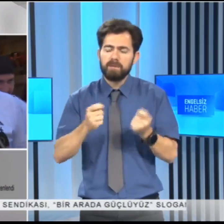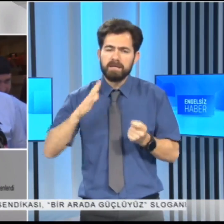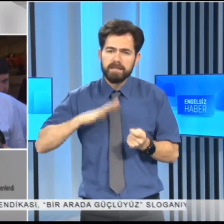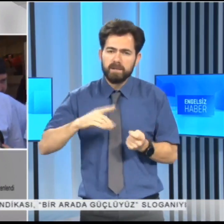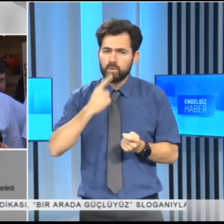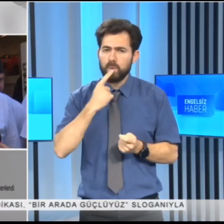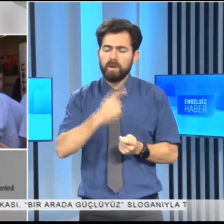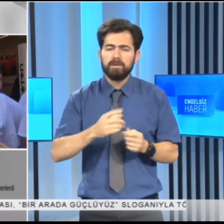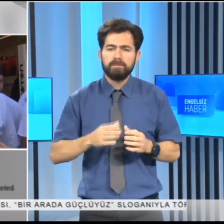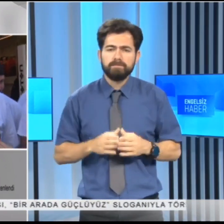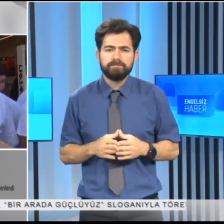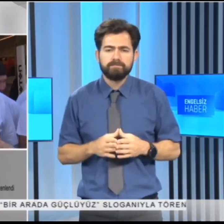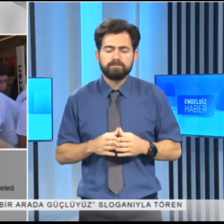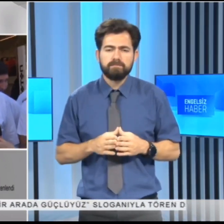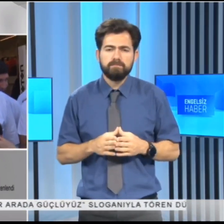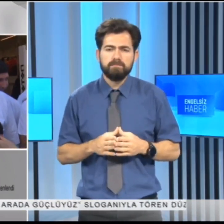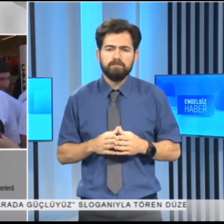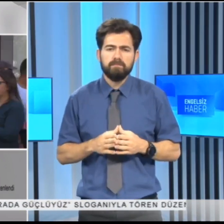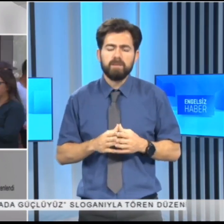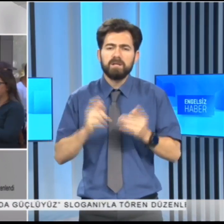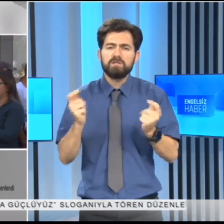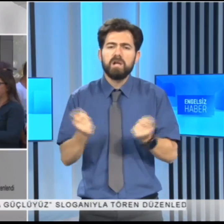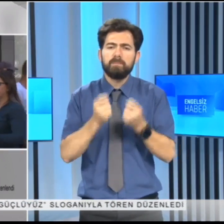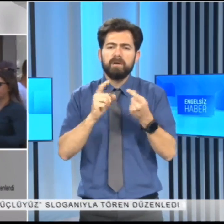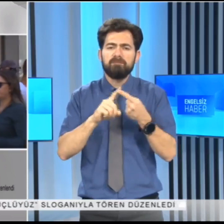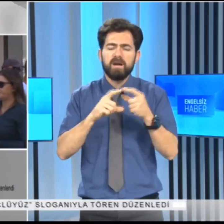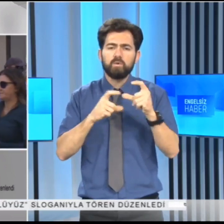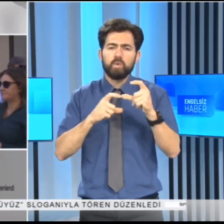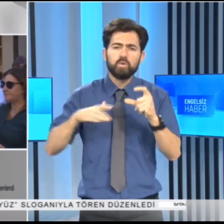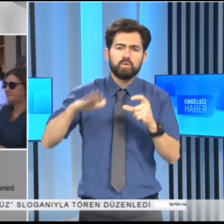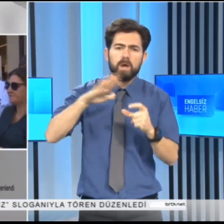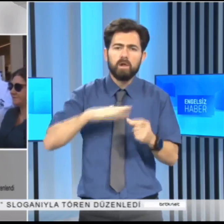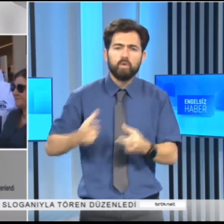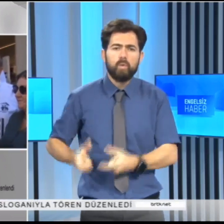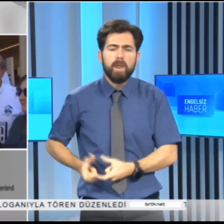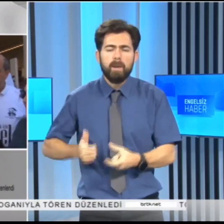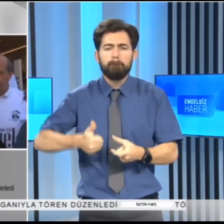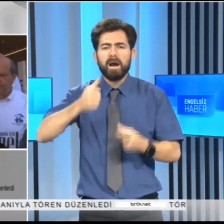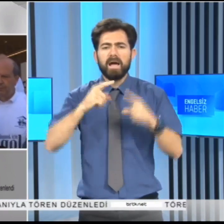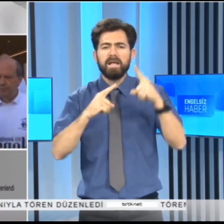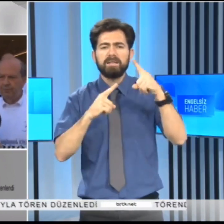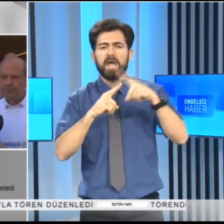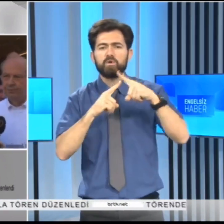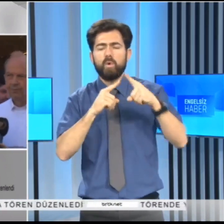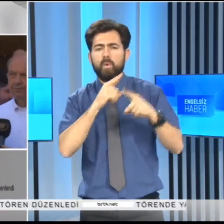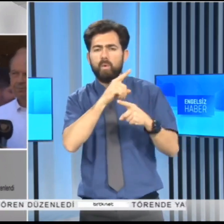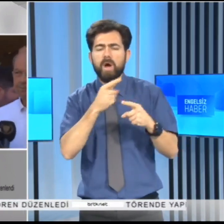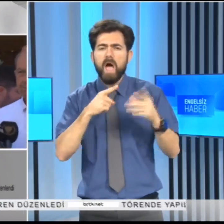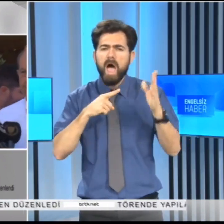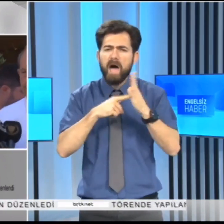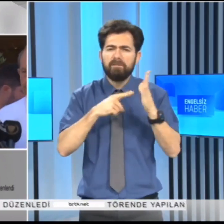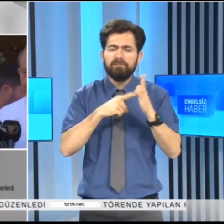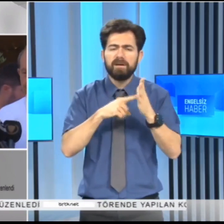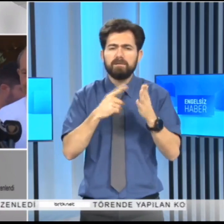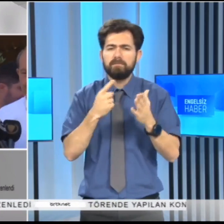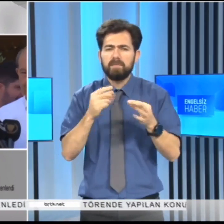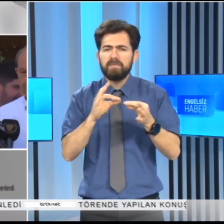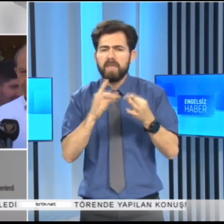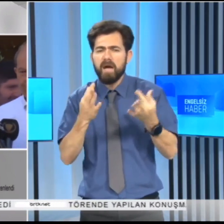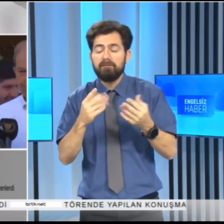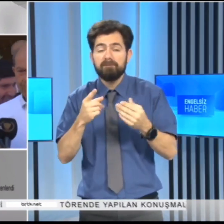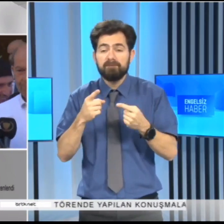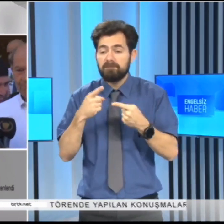söyledi. Çalışma ve Sosyal Güvenlik Bakanı Taçoy, hedeflerinin farklılıklarını